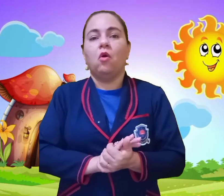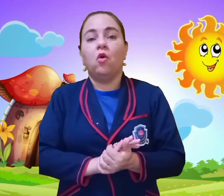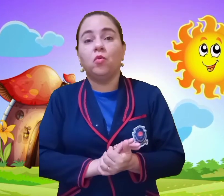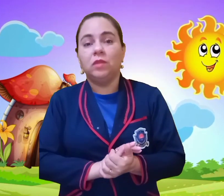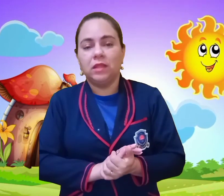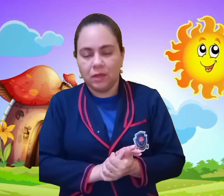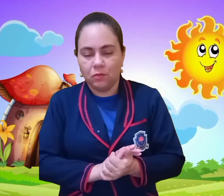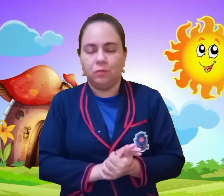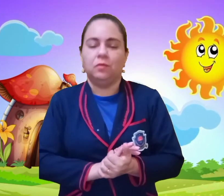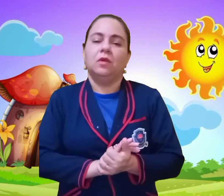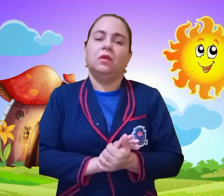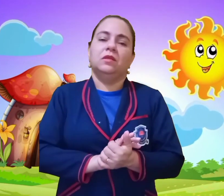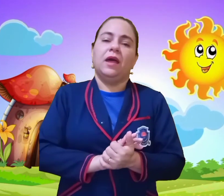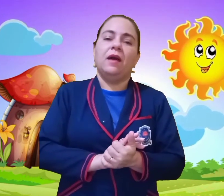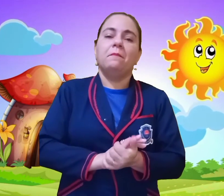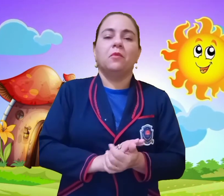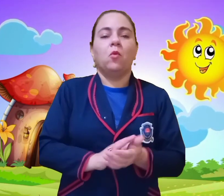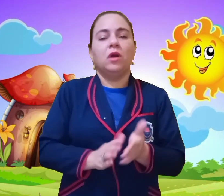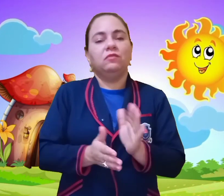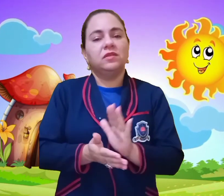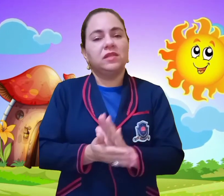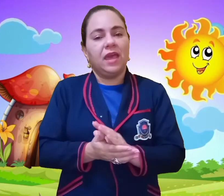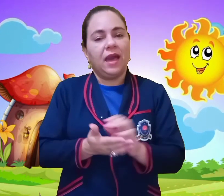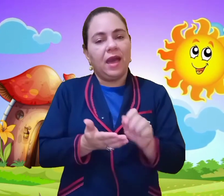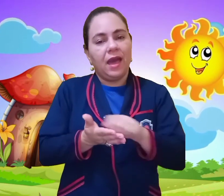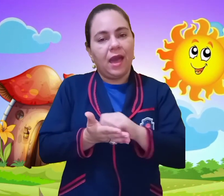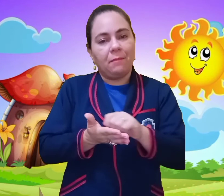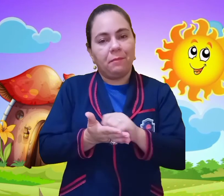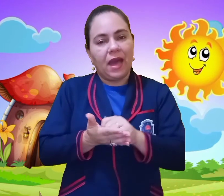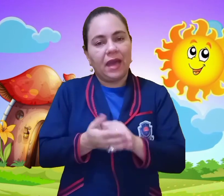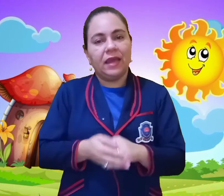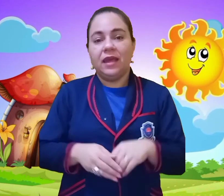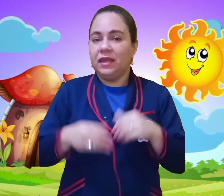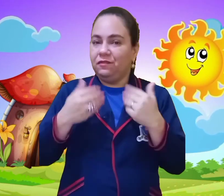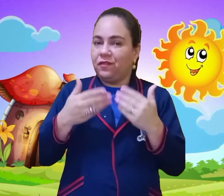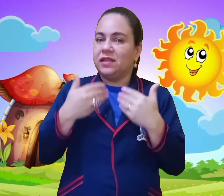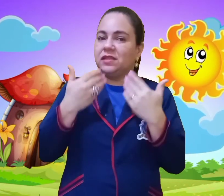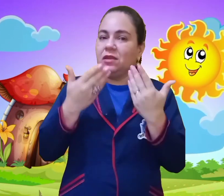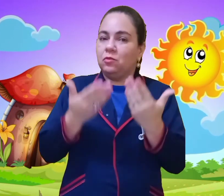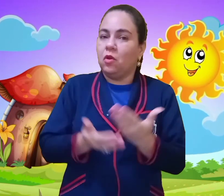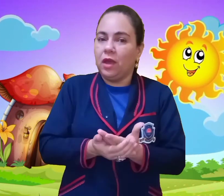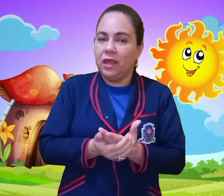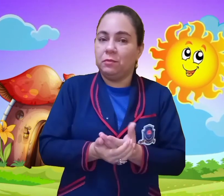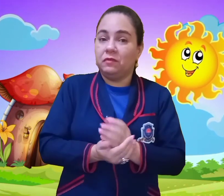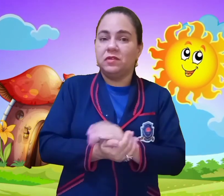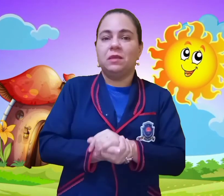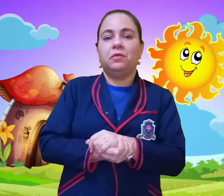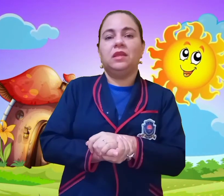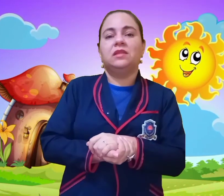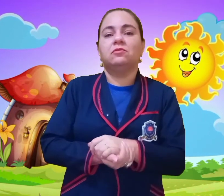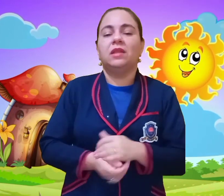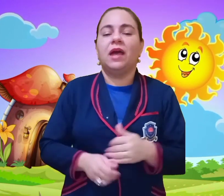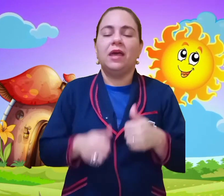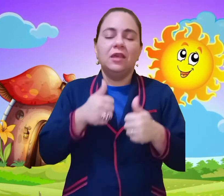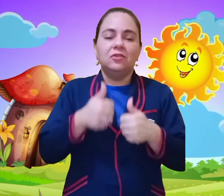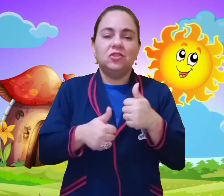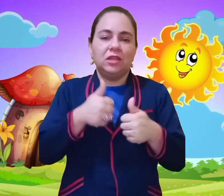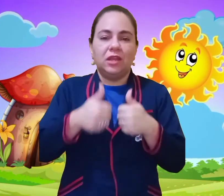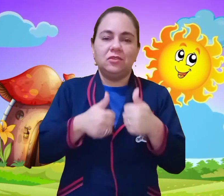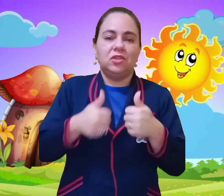pegar resultado, resposta pronta. Tentem resolver e depois tirar as